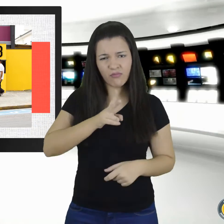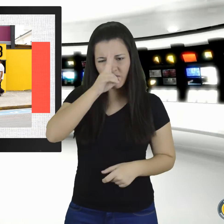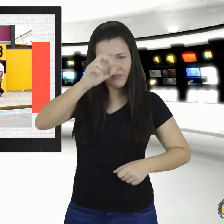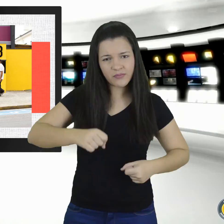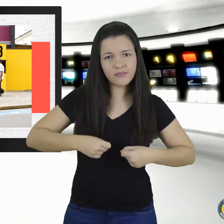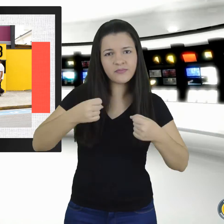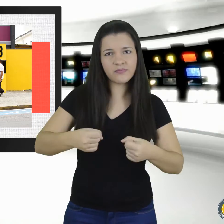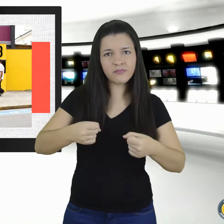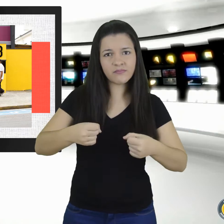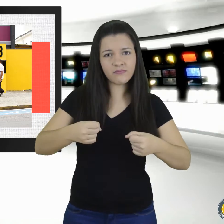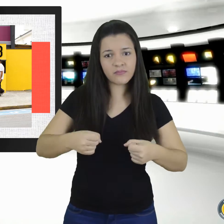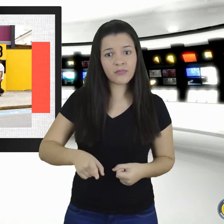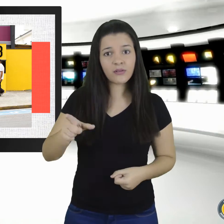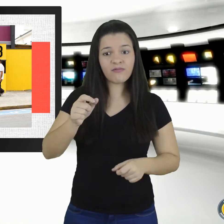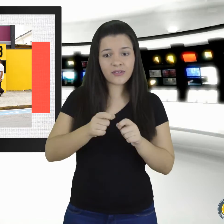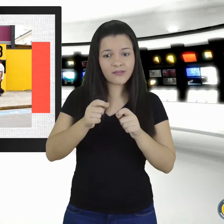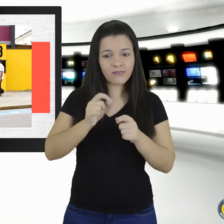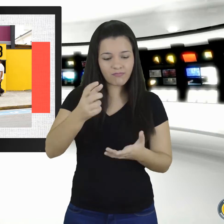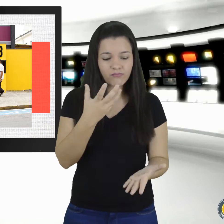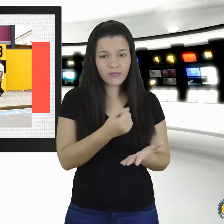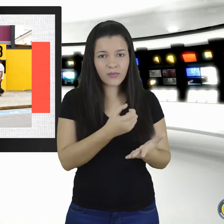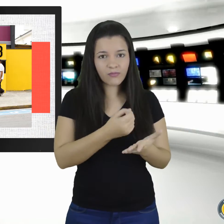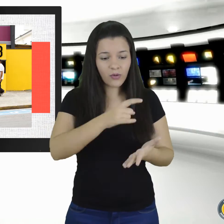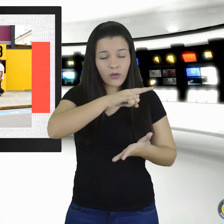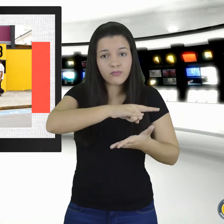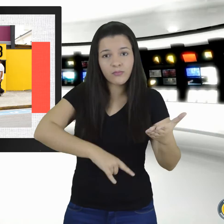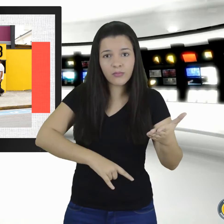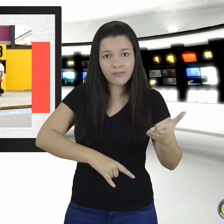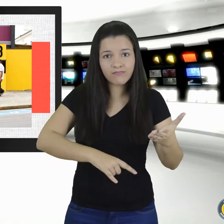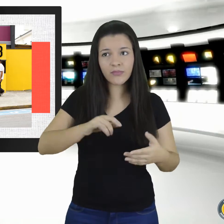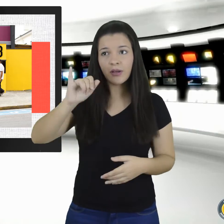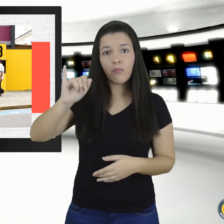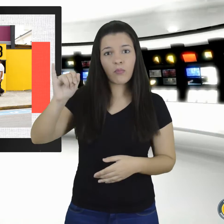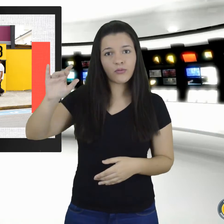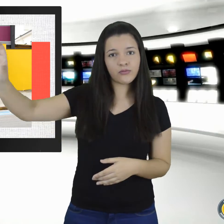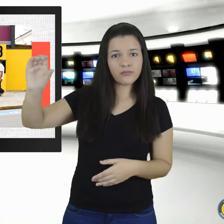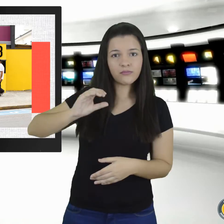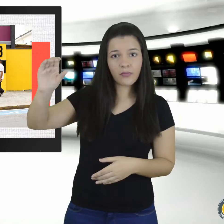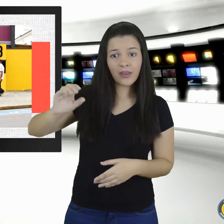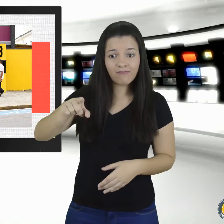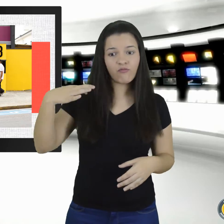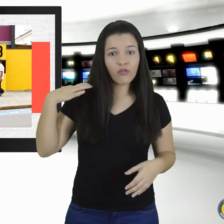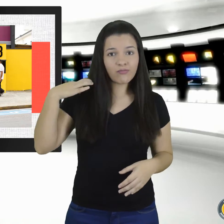trabalhando forte. Para cadastramento de cupons fiscais, a força do trabalho voluntário é